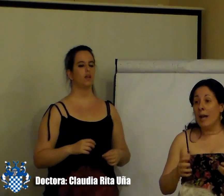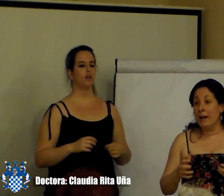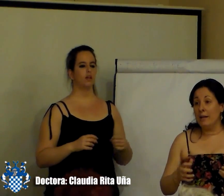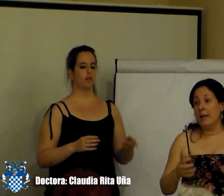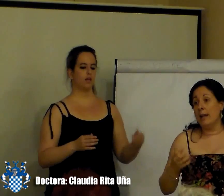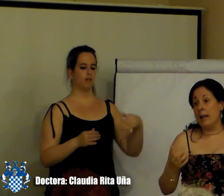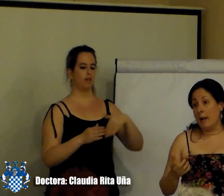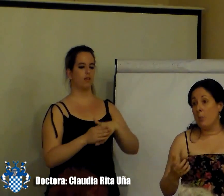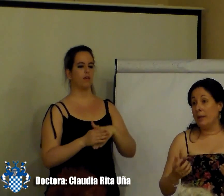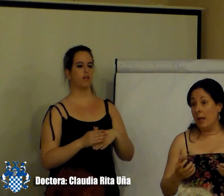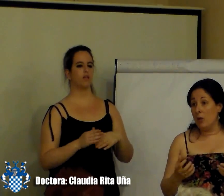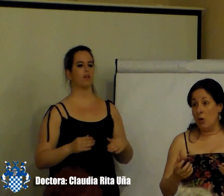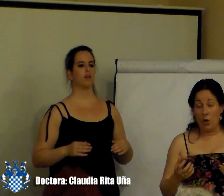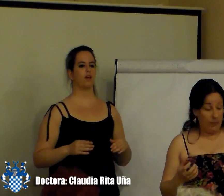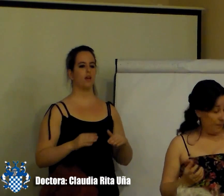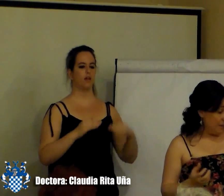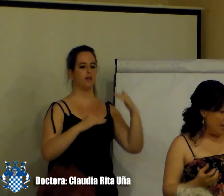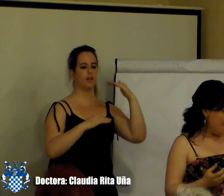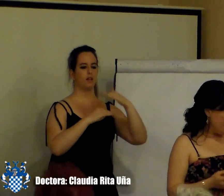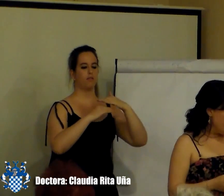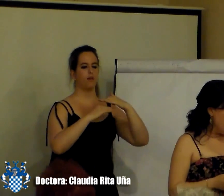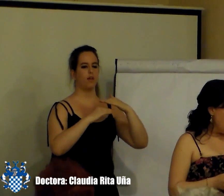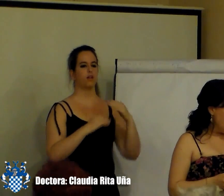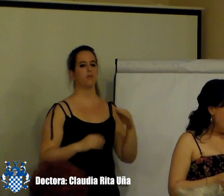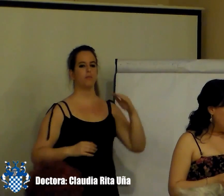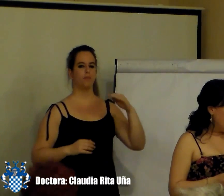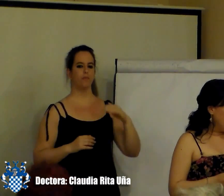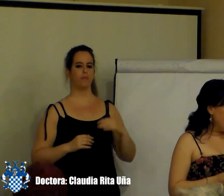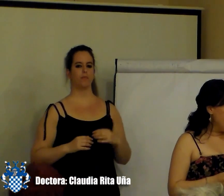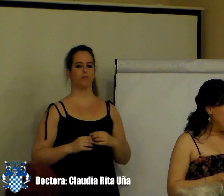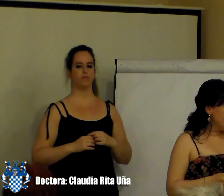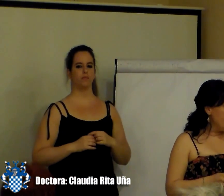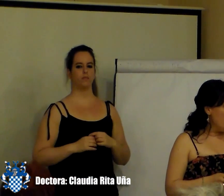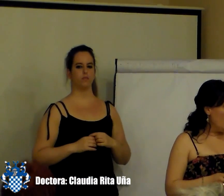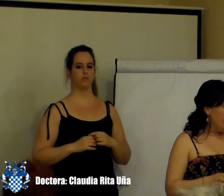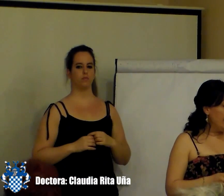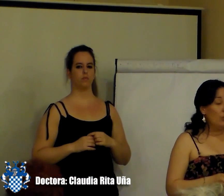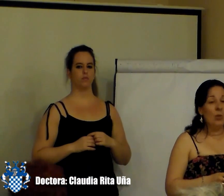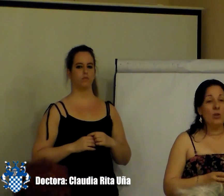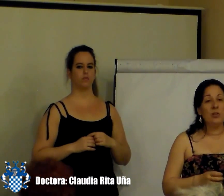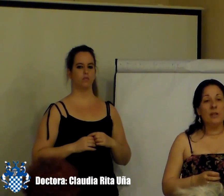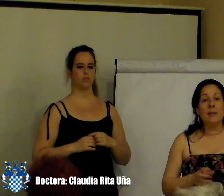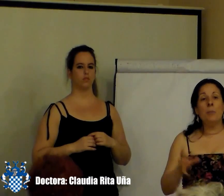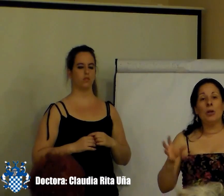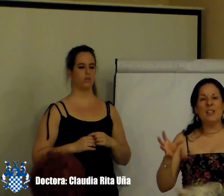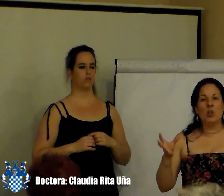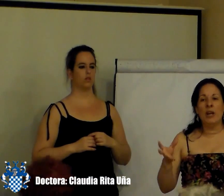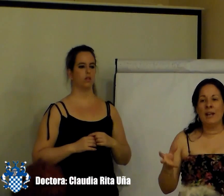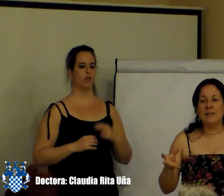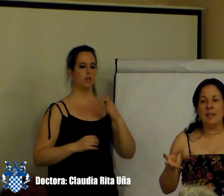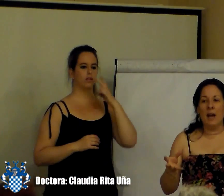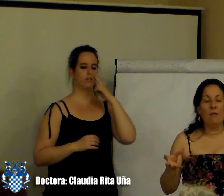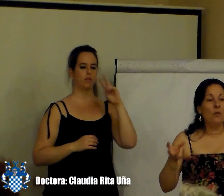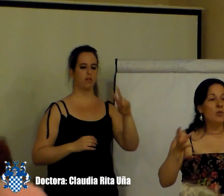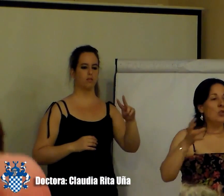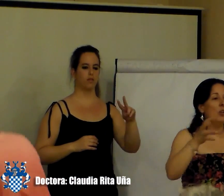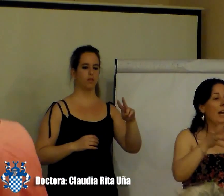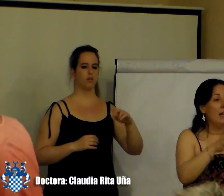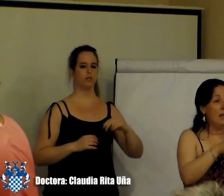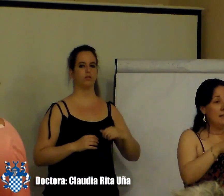para modular la respuesta al dolor, ¿sí? Después también se vio en estudios tipo